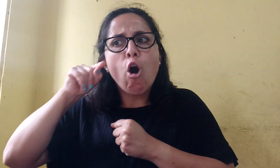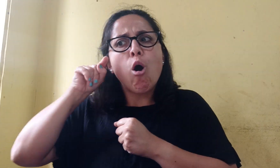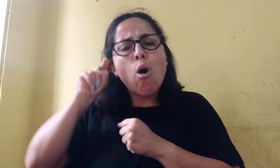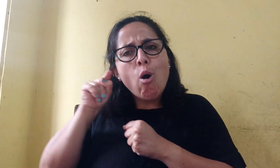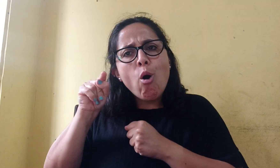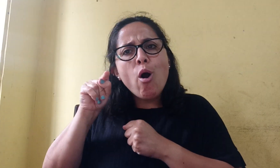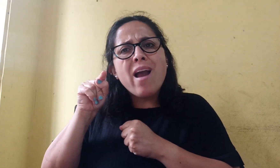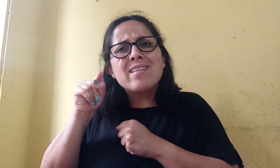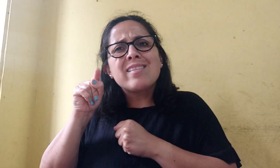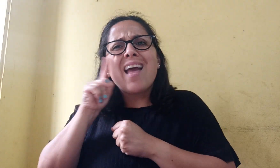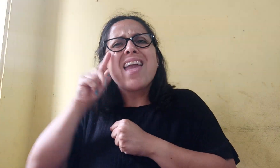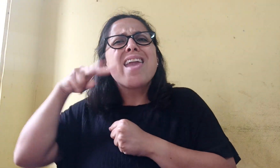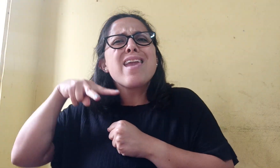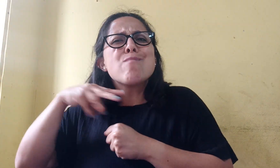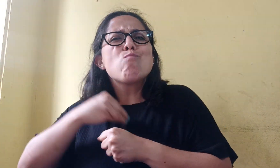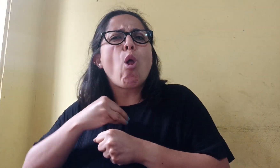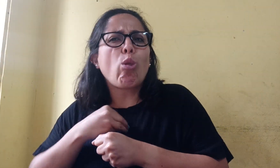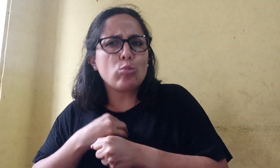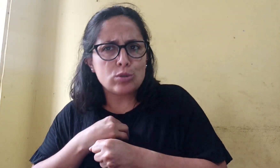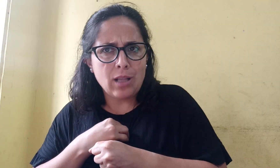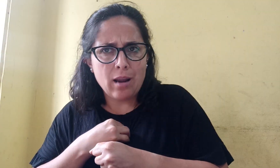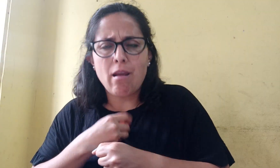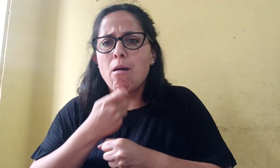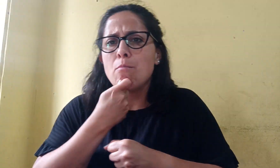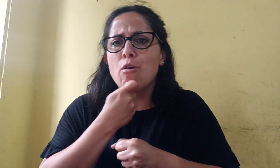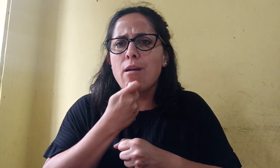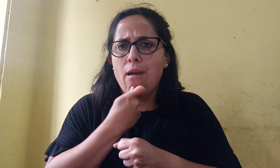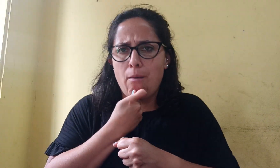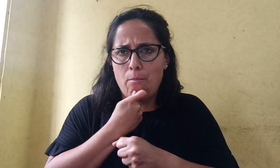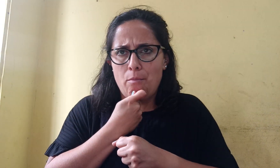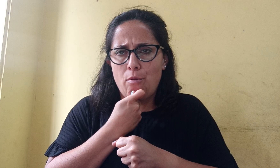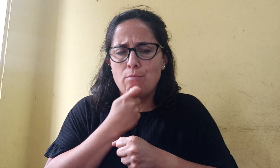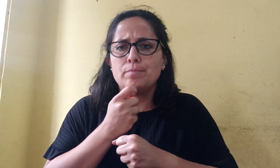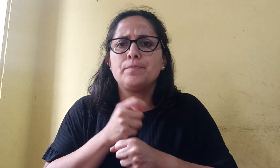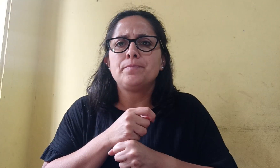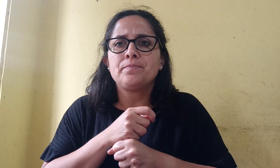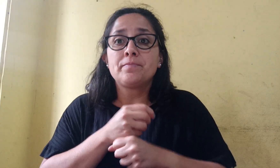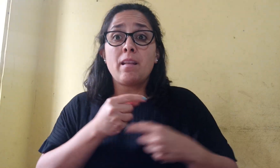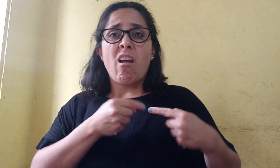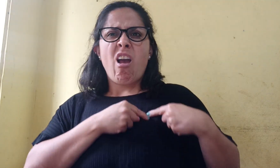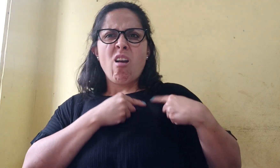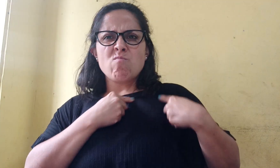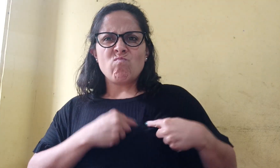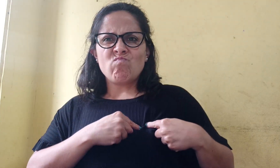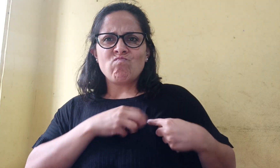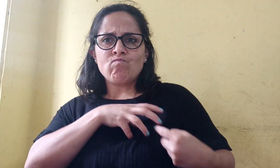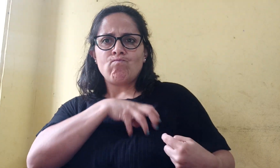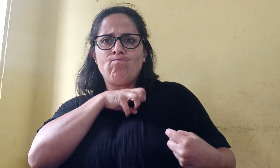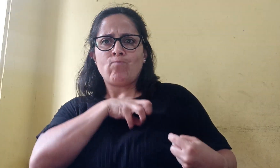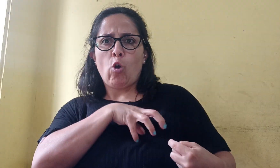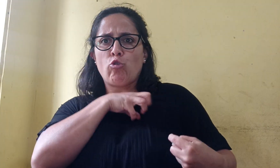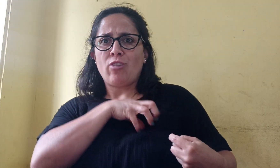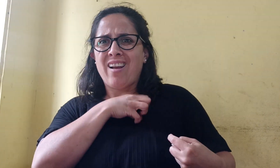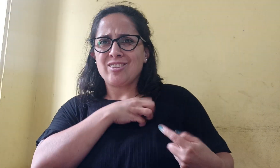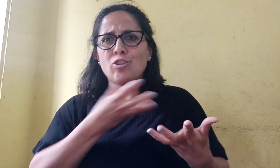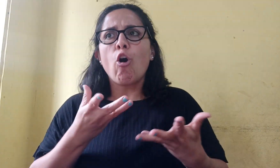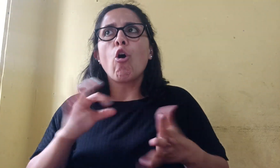por ejemplo, la contracción del miocardio, o sea, la frecuencia cardíaca, ¿sí?